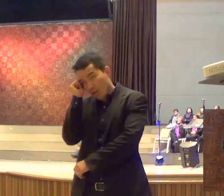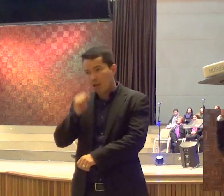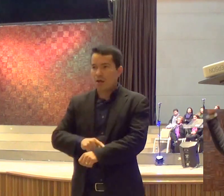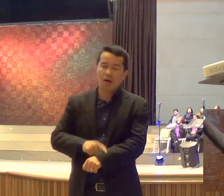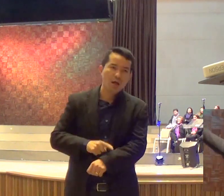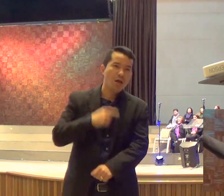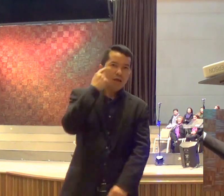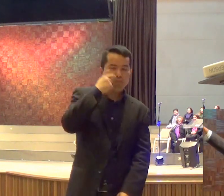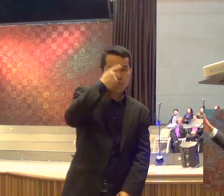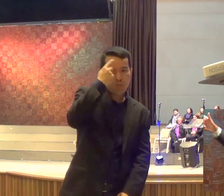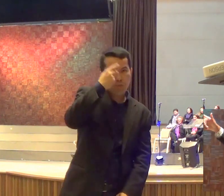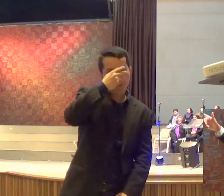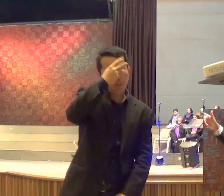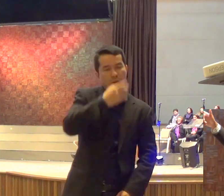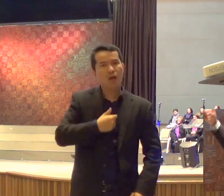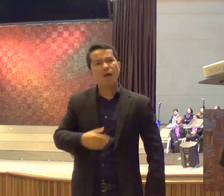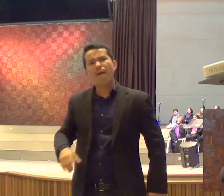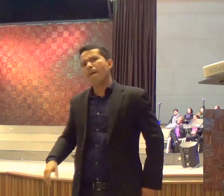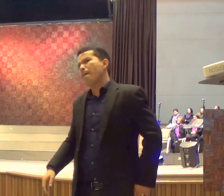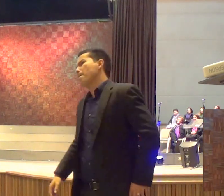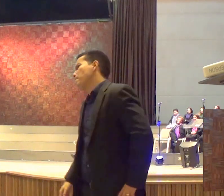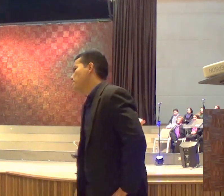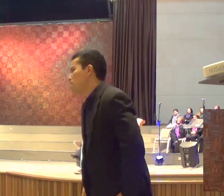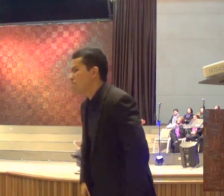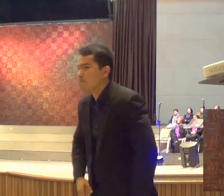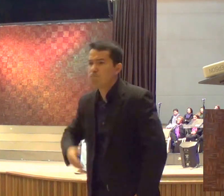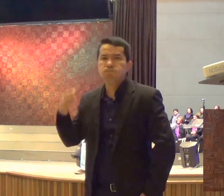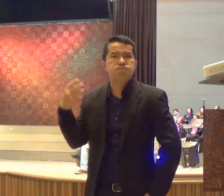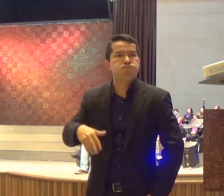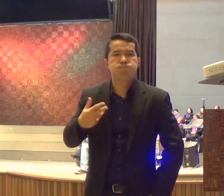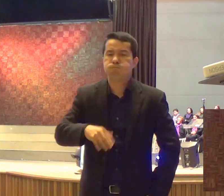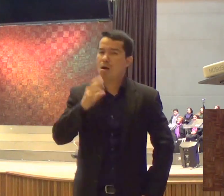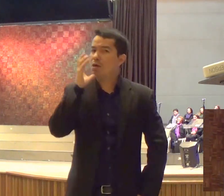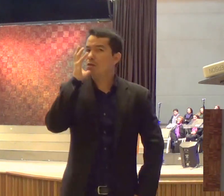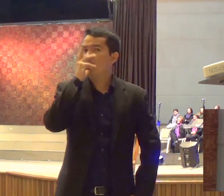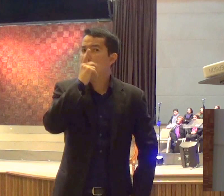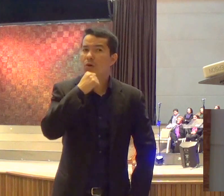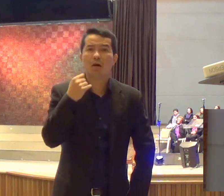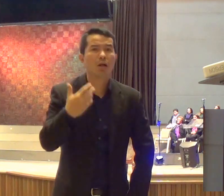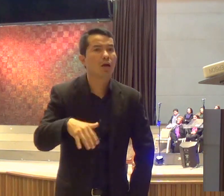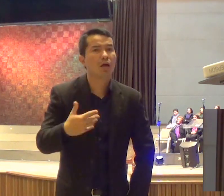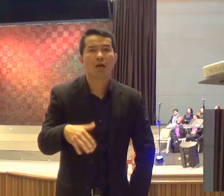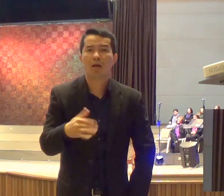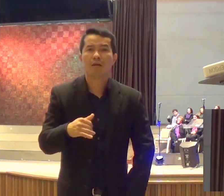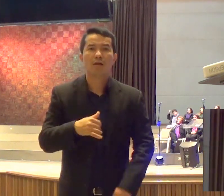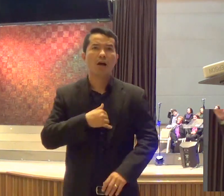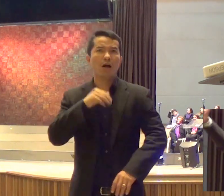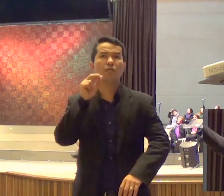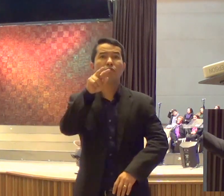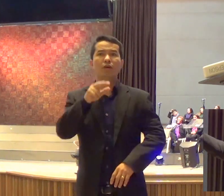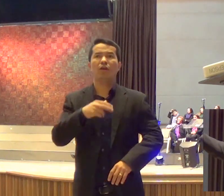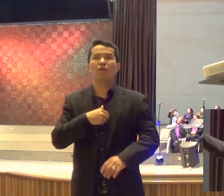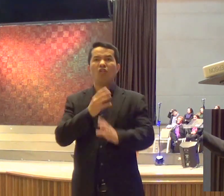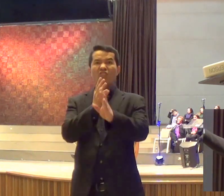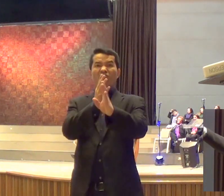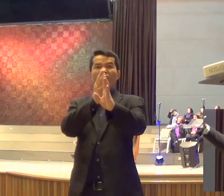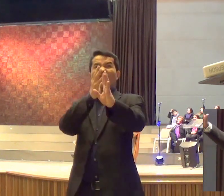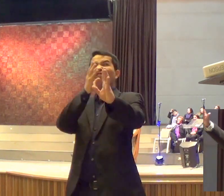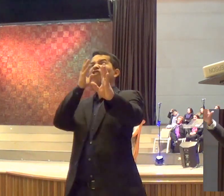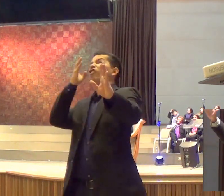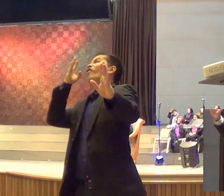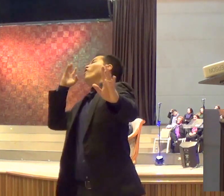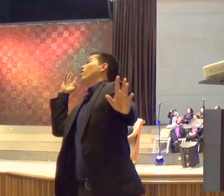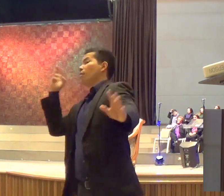Finalmente eu cheguei lá e moça bonita uma fila parecia o SUS para falar com aquele homem